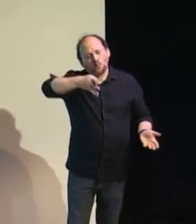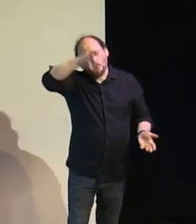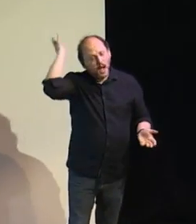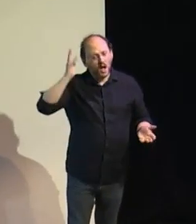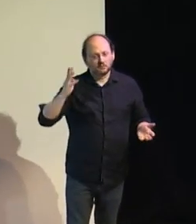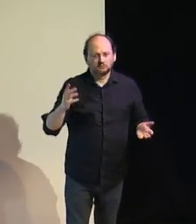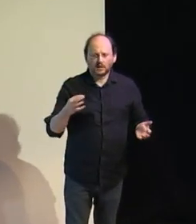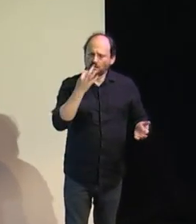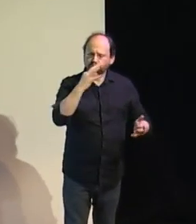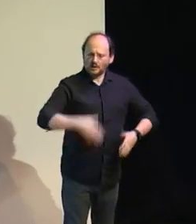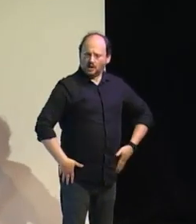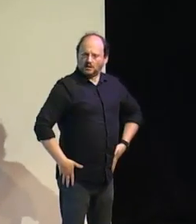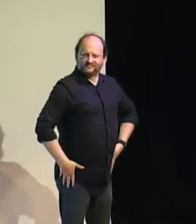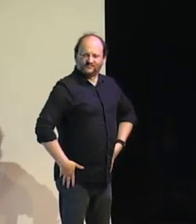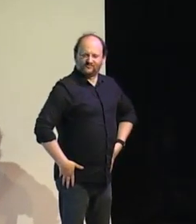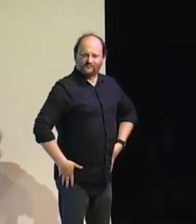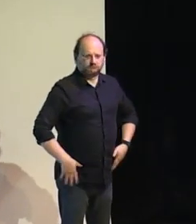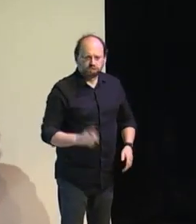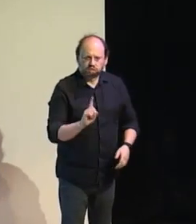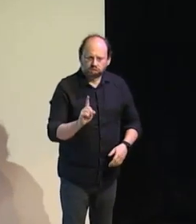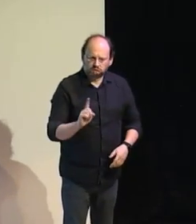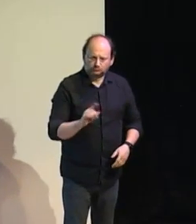encore. On sait que les Romains